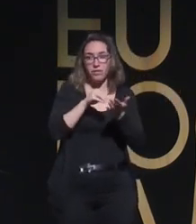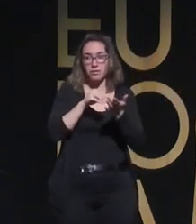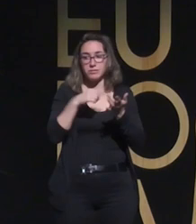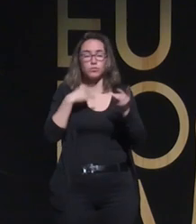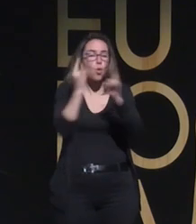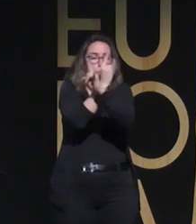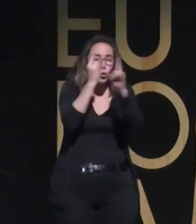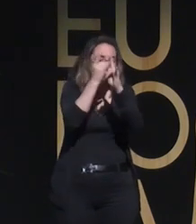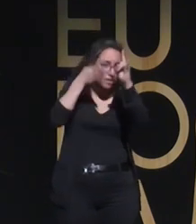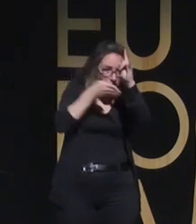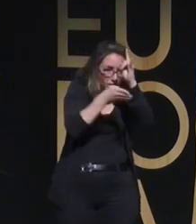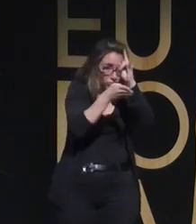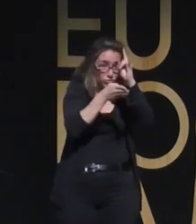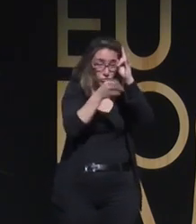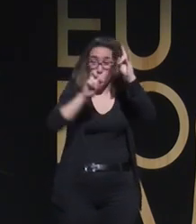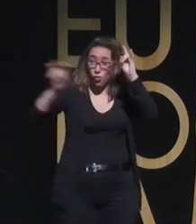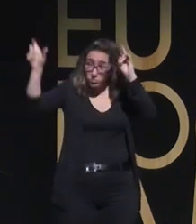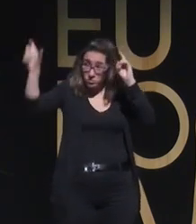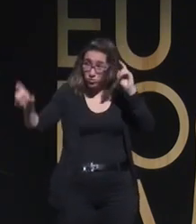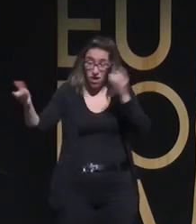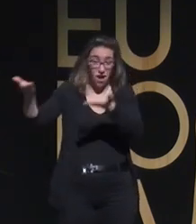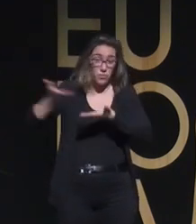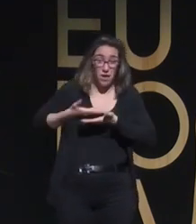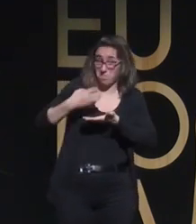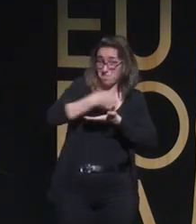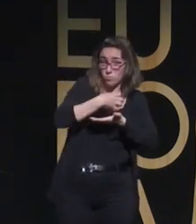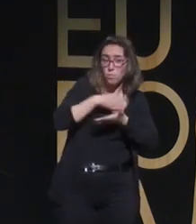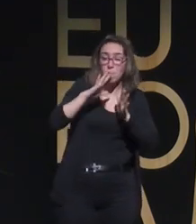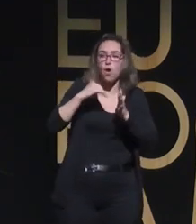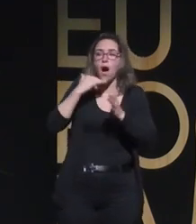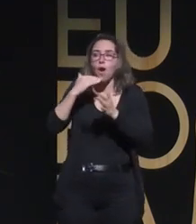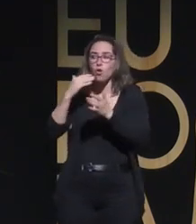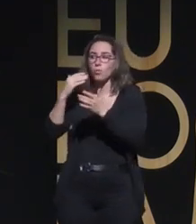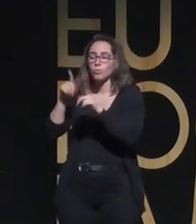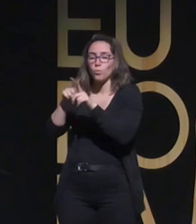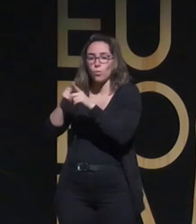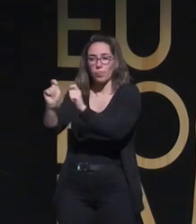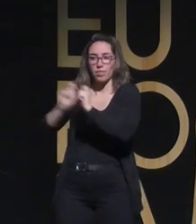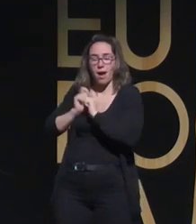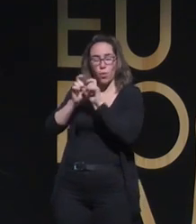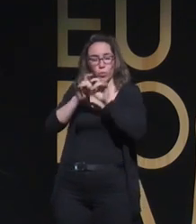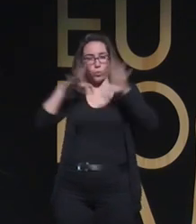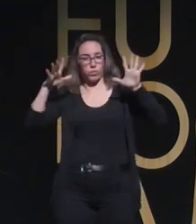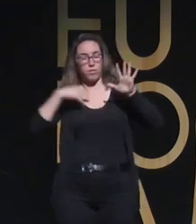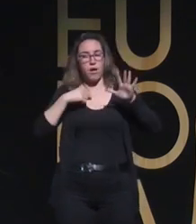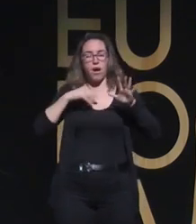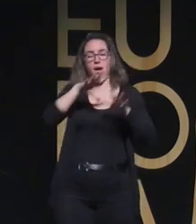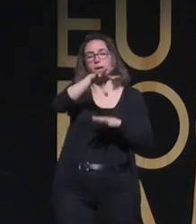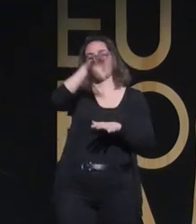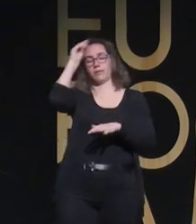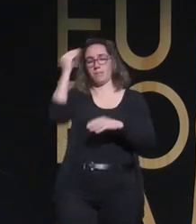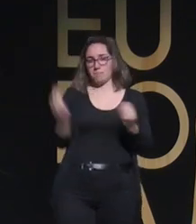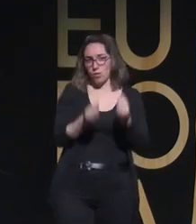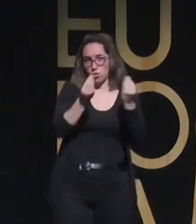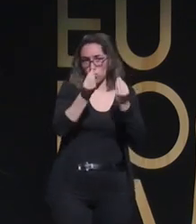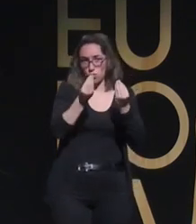bosque, no te va a decir nada que no sepas. Pero el poder ayudarte a ver que lo que se ve desde fuera te puede ayudar a entender mejor lo que pasa dentro.